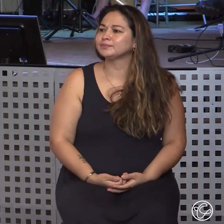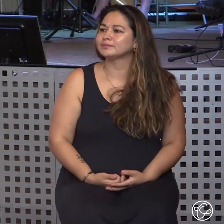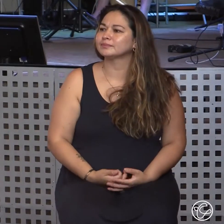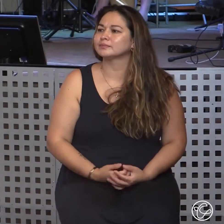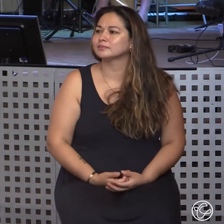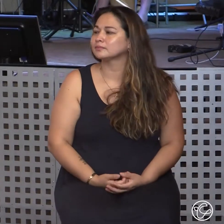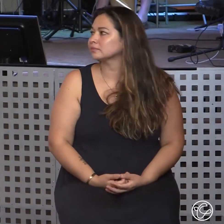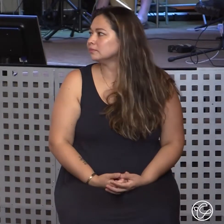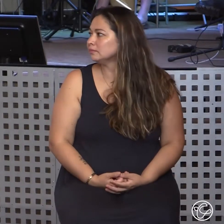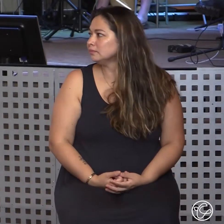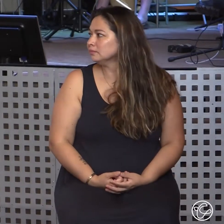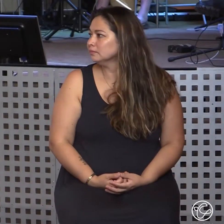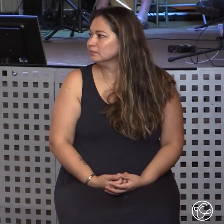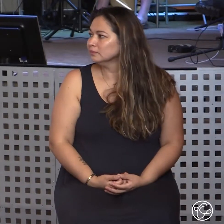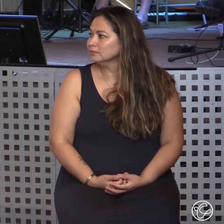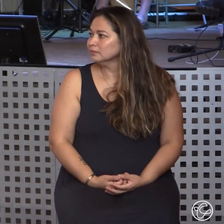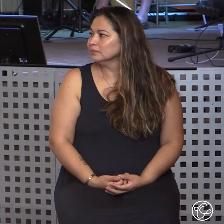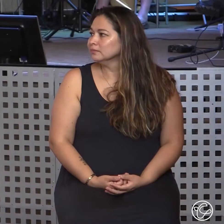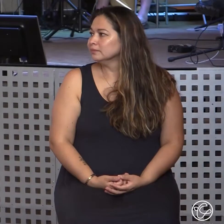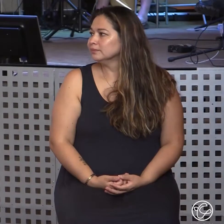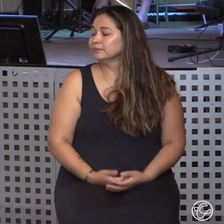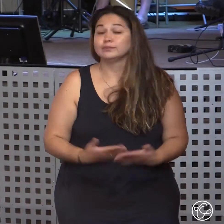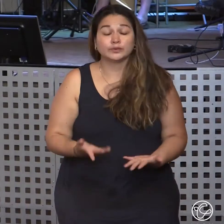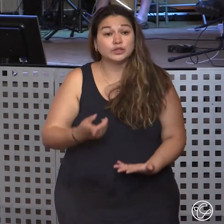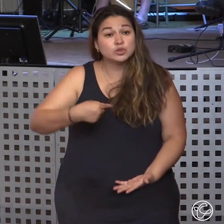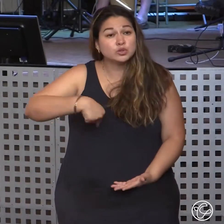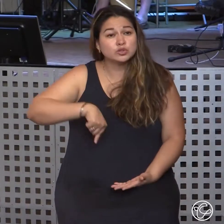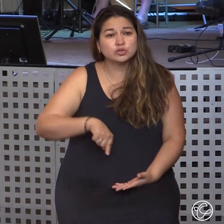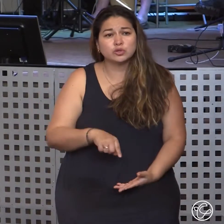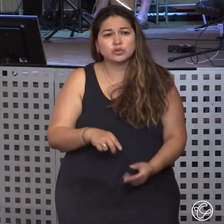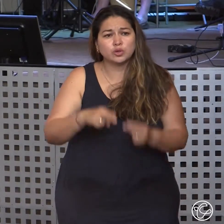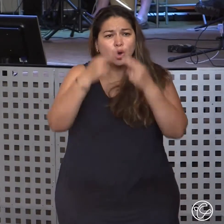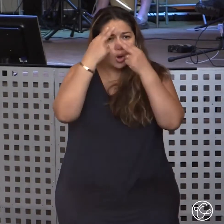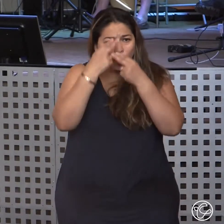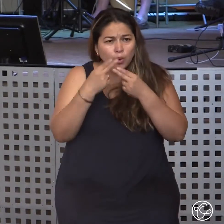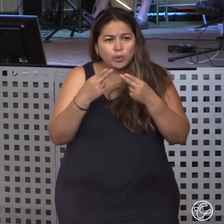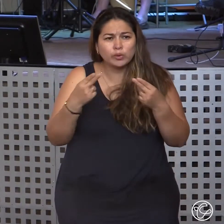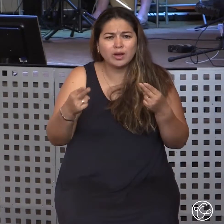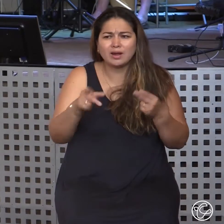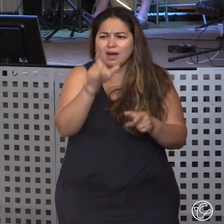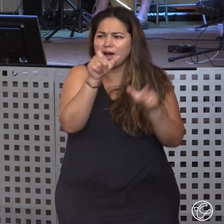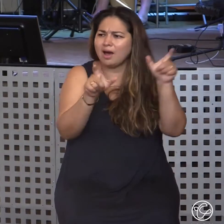esto. Tenemos que saber honrar a todo el mundo